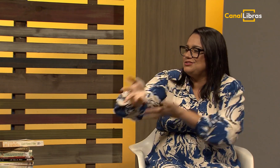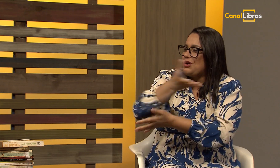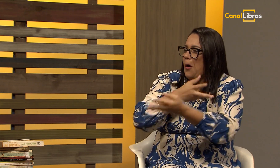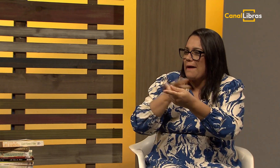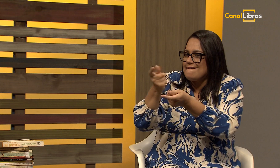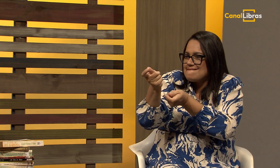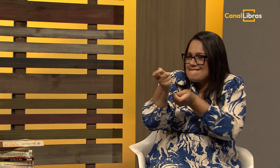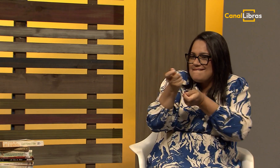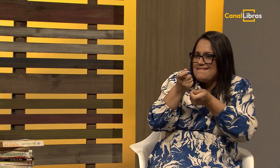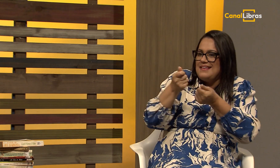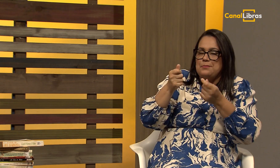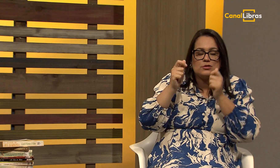sementes.